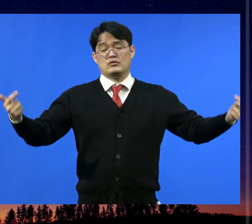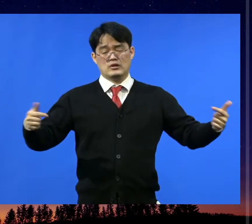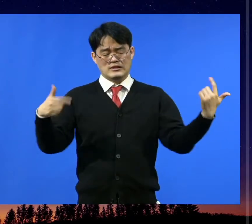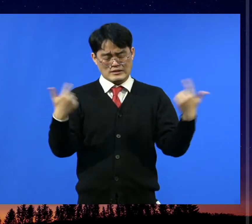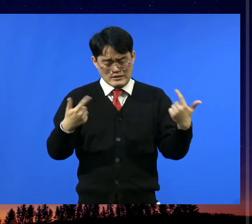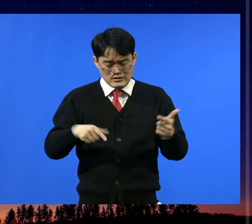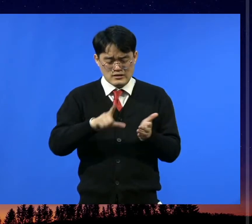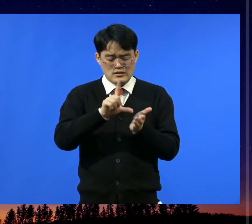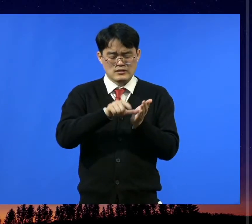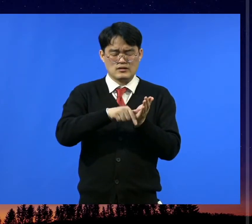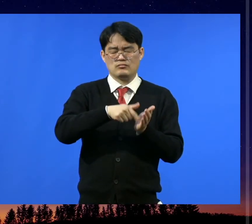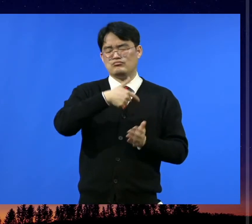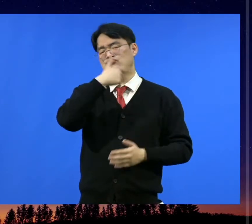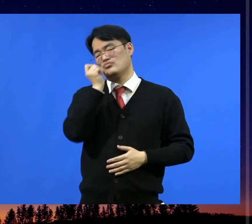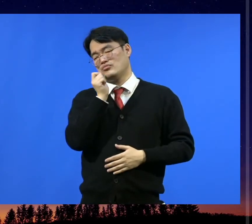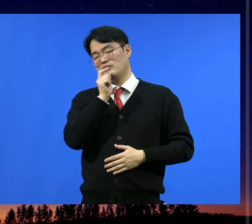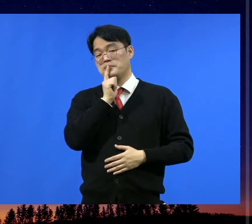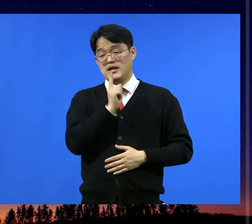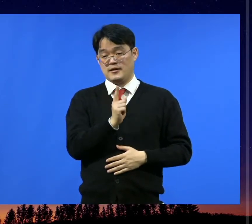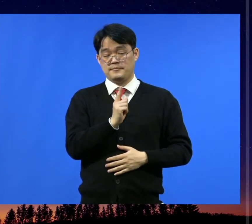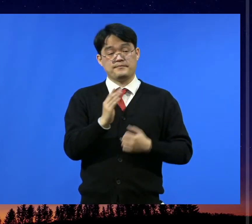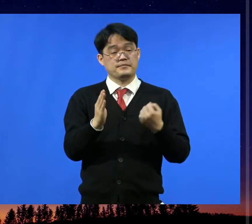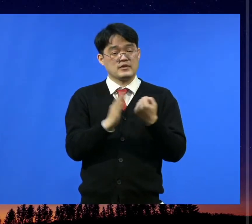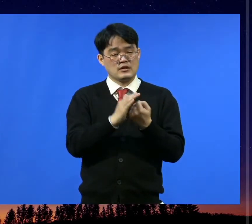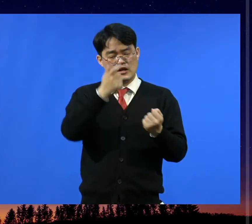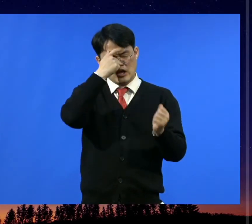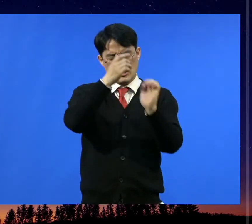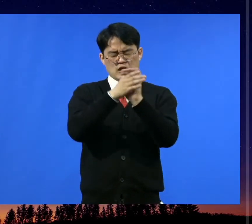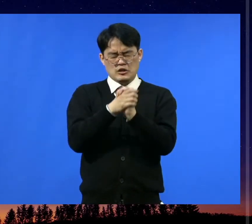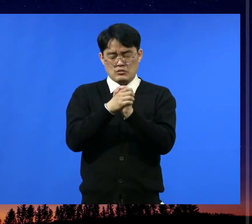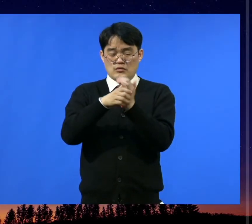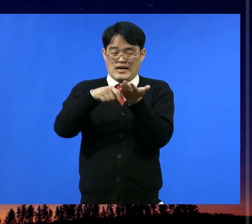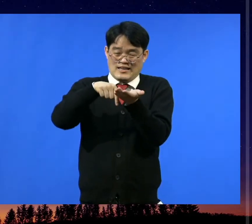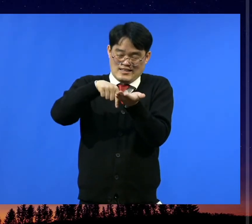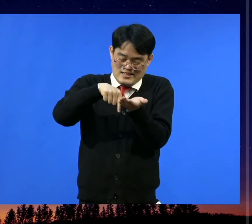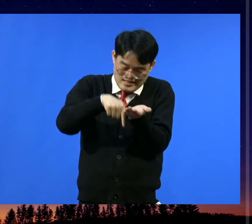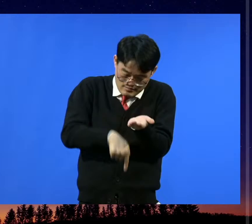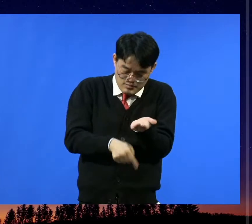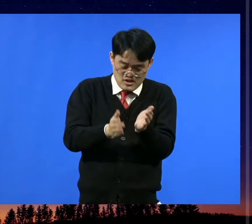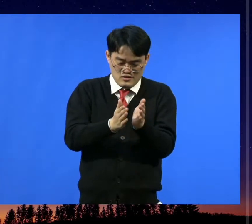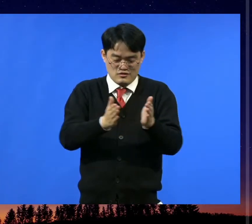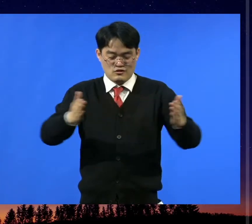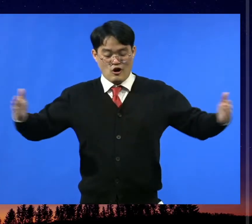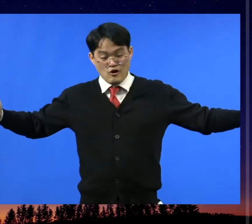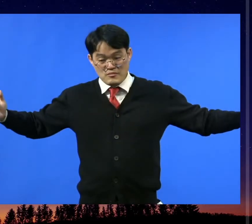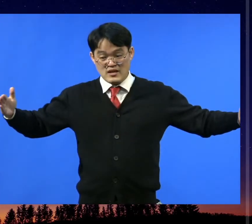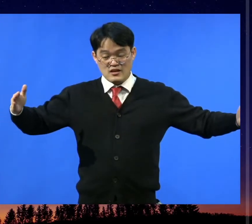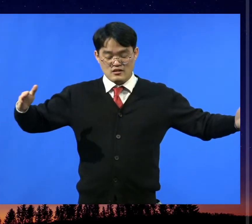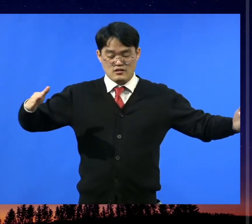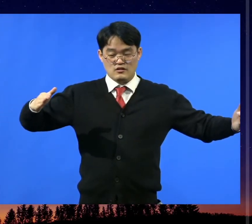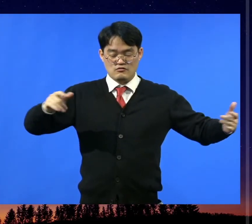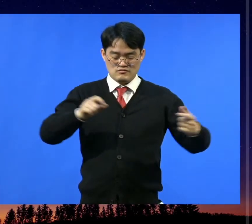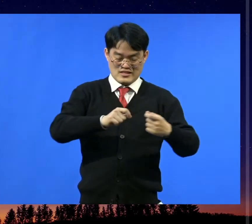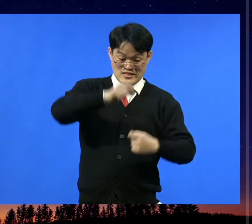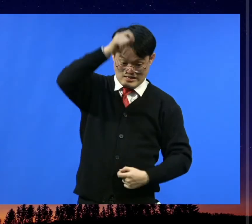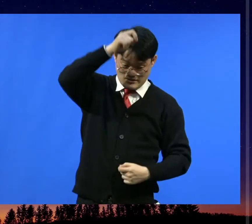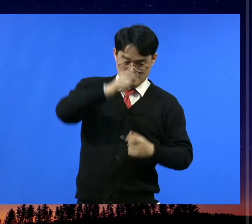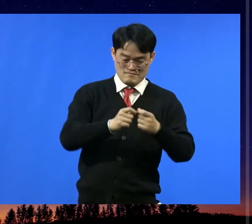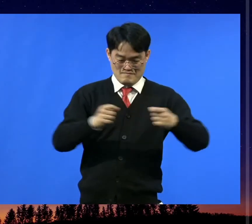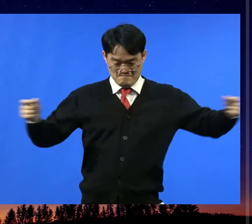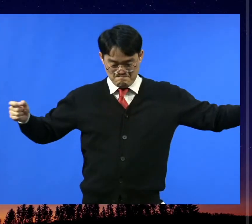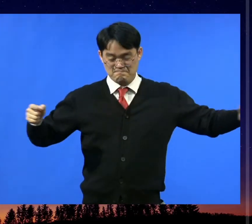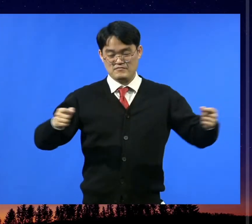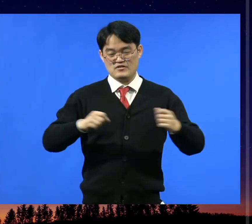것이죠. 그래서 기도의 깊이, 넓이 이런 것들이 계속 확장되고 더 깊어지고 또 넓어지고,